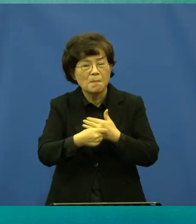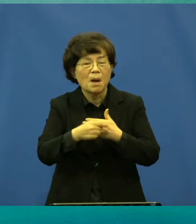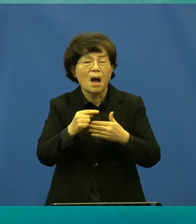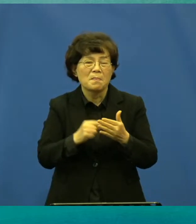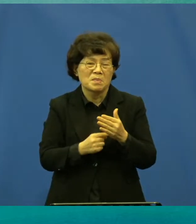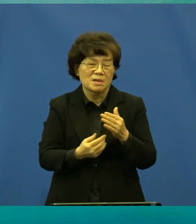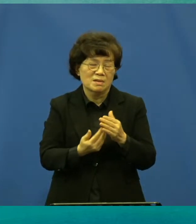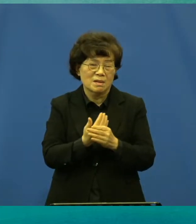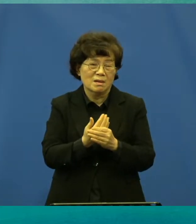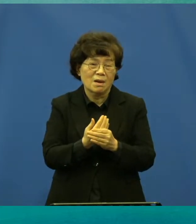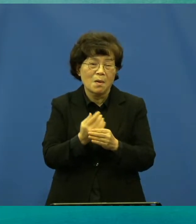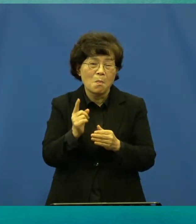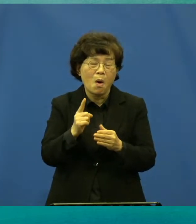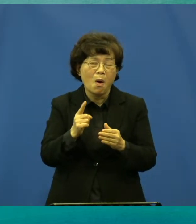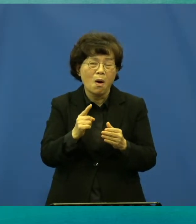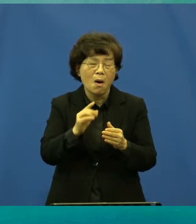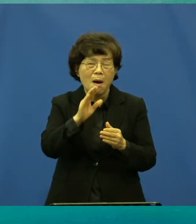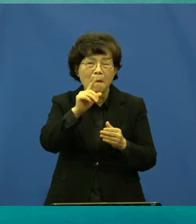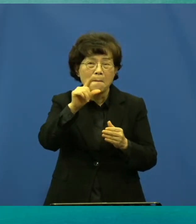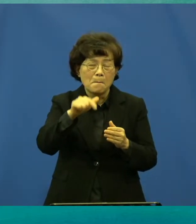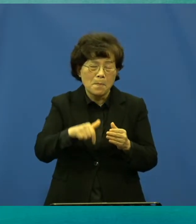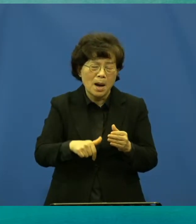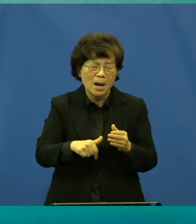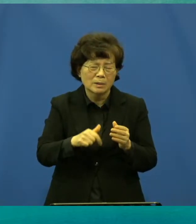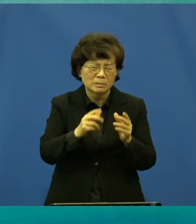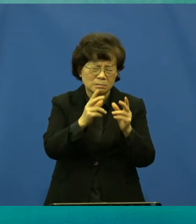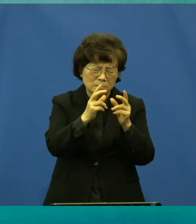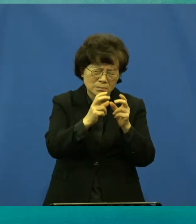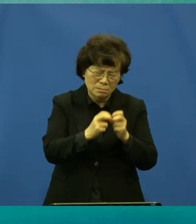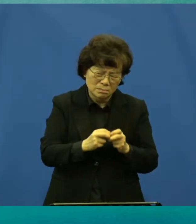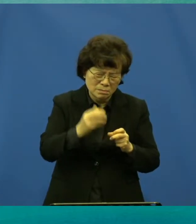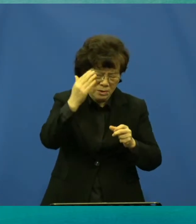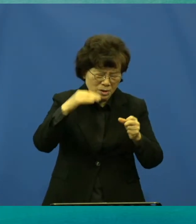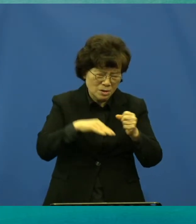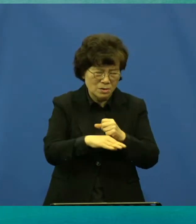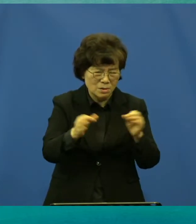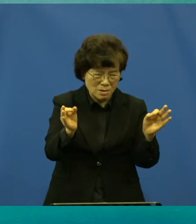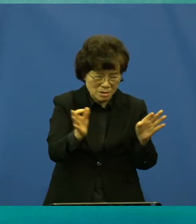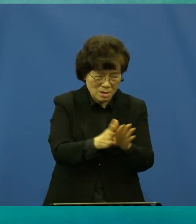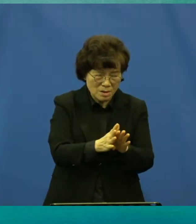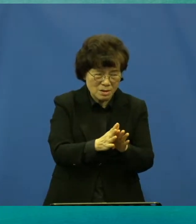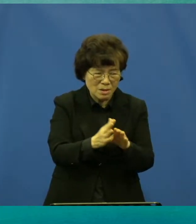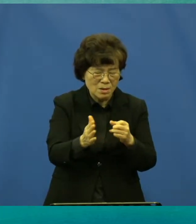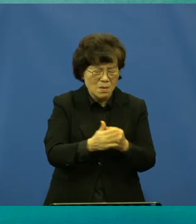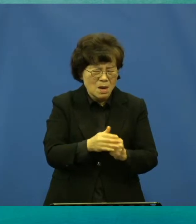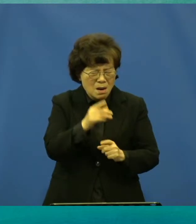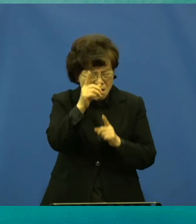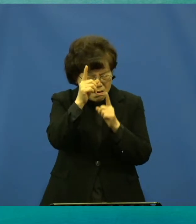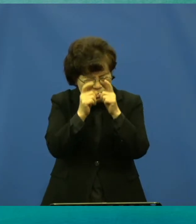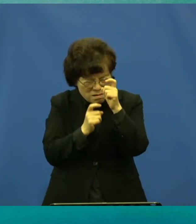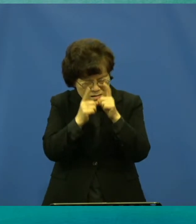무엇 때문입니까? 박넝쿨에 시들고 그늘이 사라지자 왕 짜증을 내는 거예요.